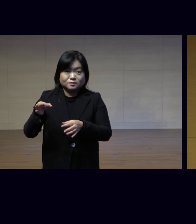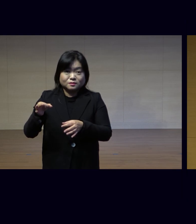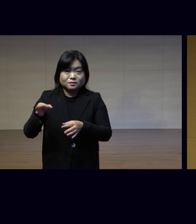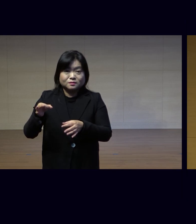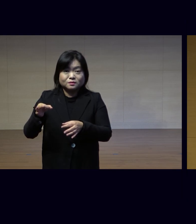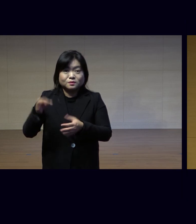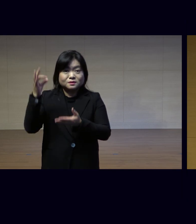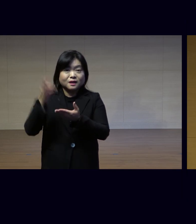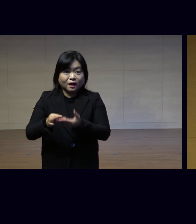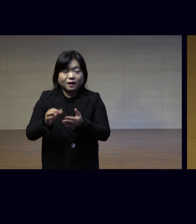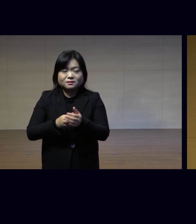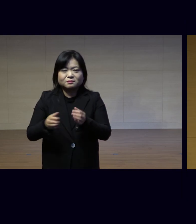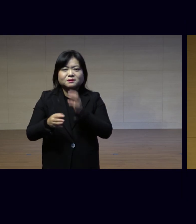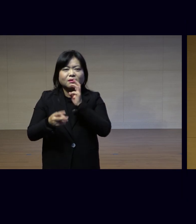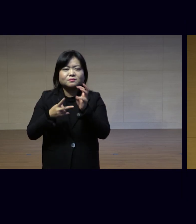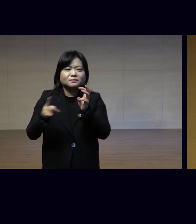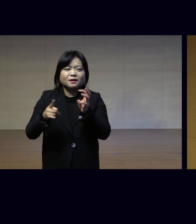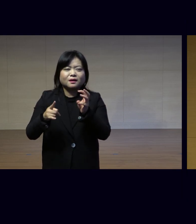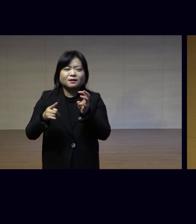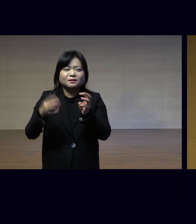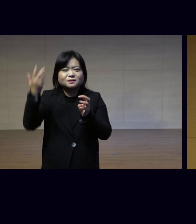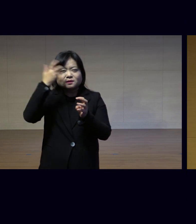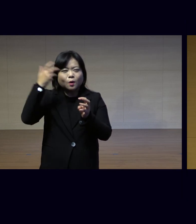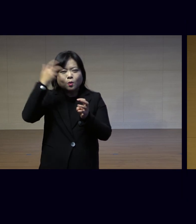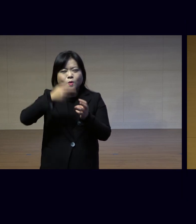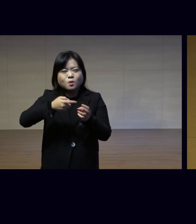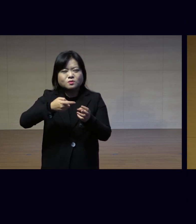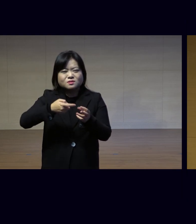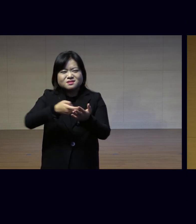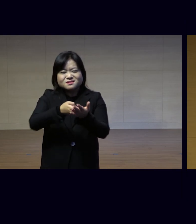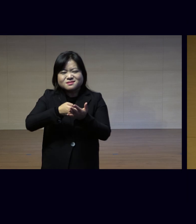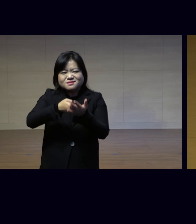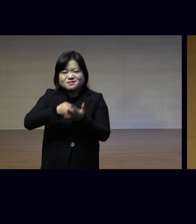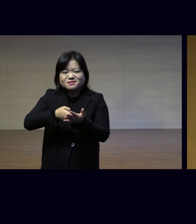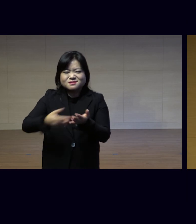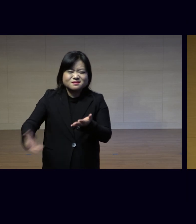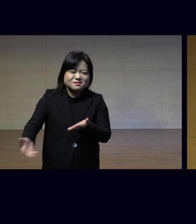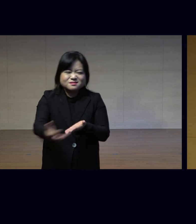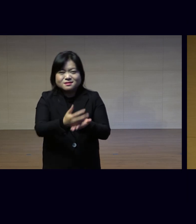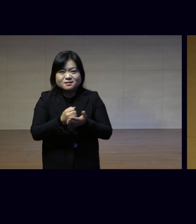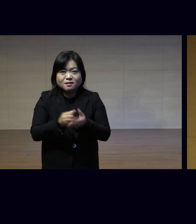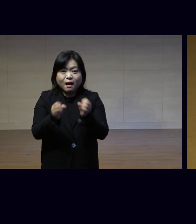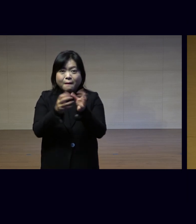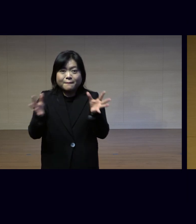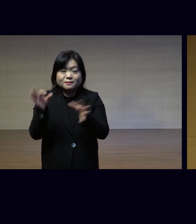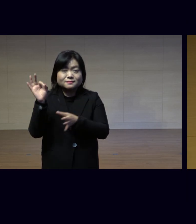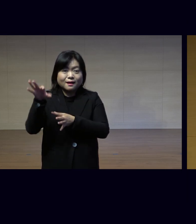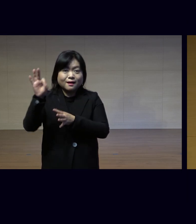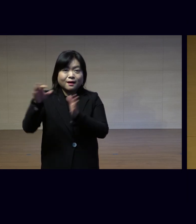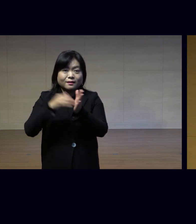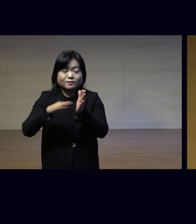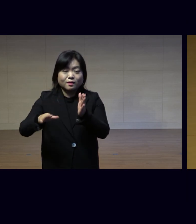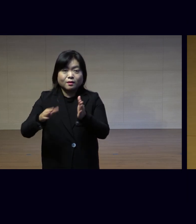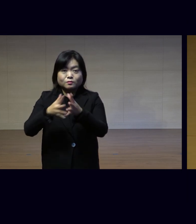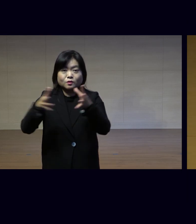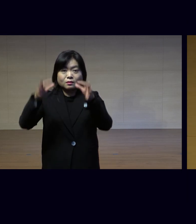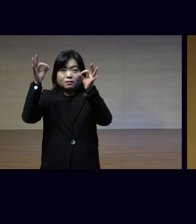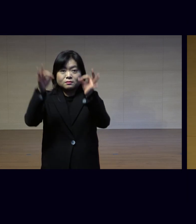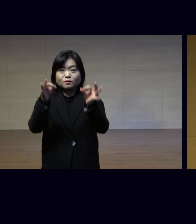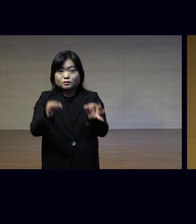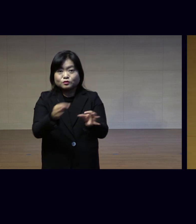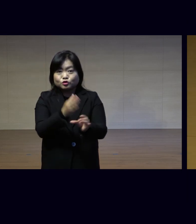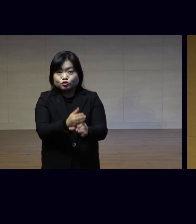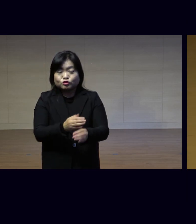30대 친구들이 연끌한다 그러죠. 모든 걸 모아서 아파트를 사고 했더니 갑자기 부동산 값은